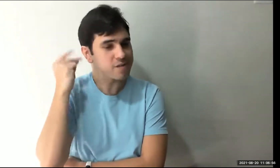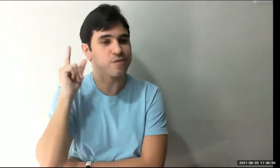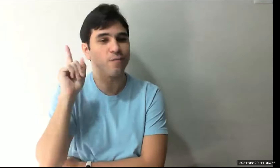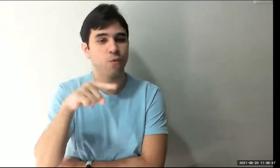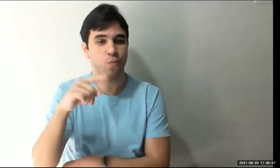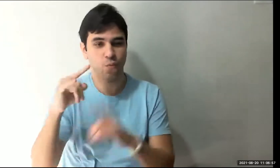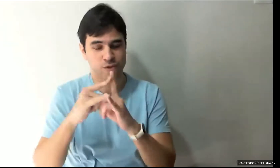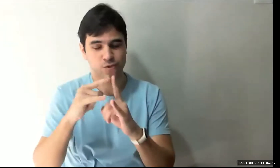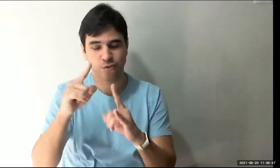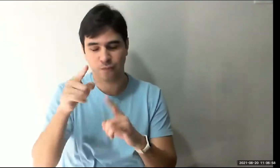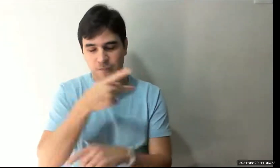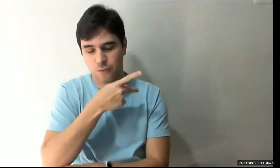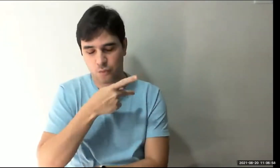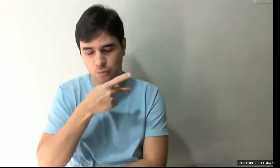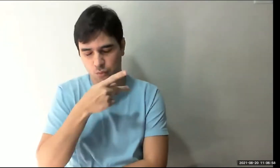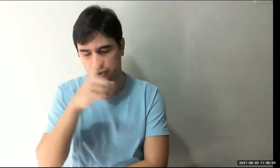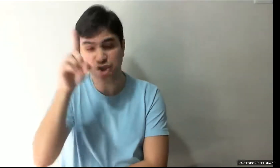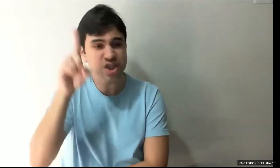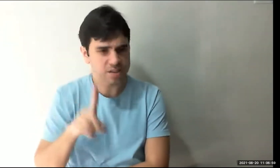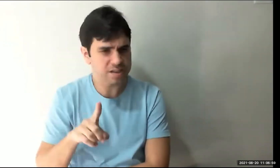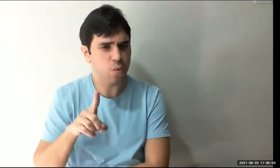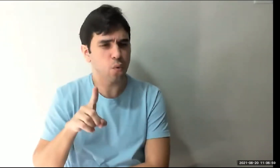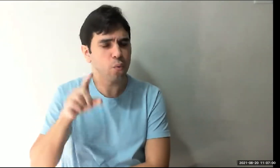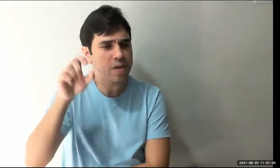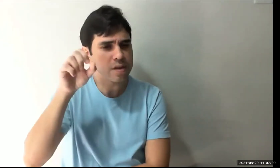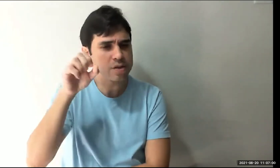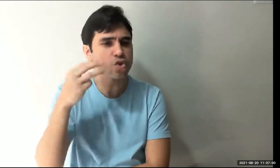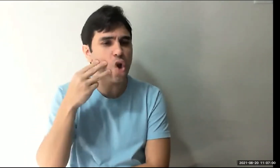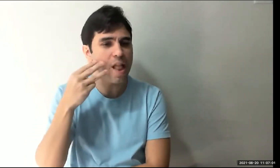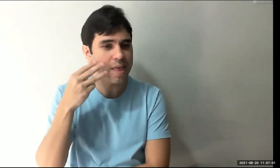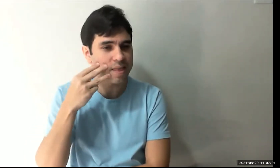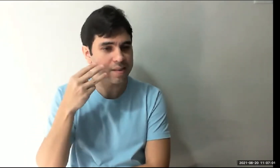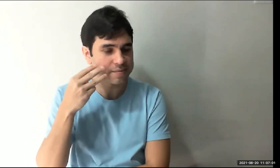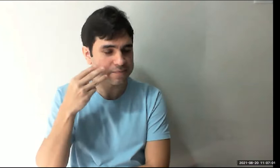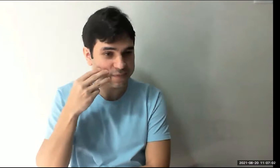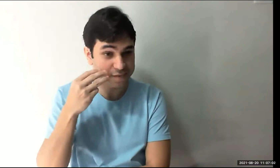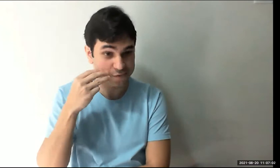esse é o objetivo do meu trabalho. Há um tempo atrás,